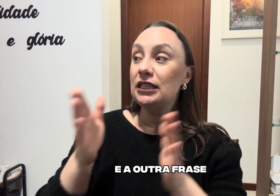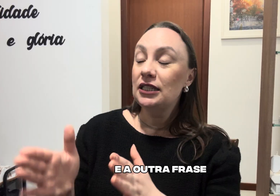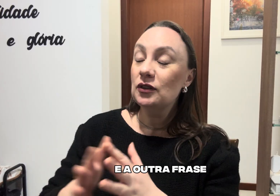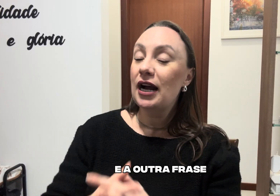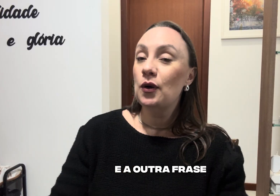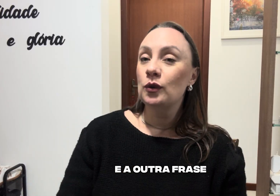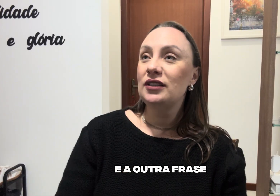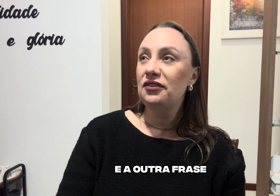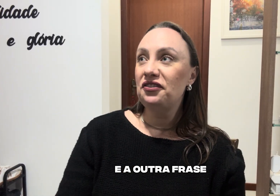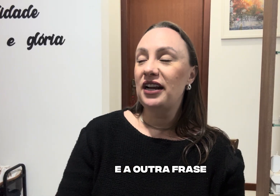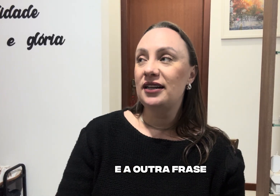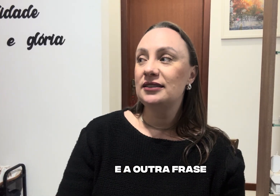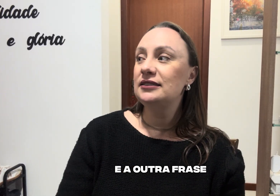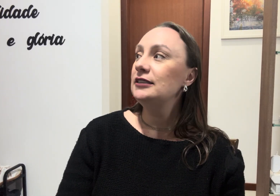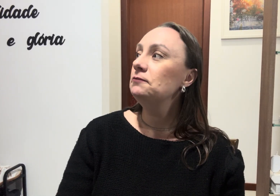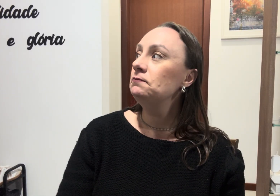E a outra frase...